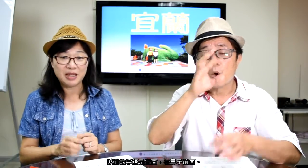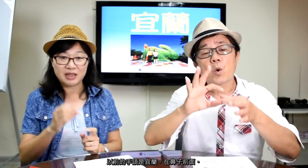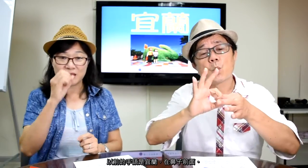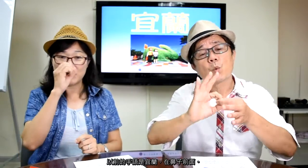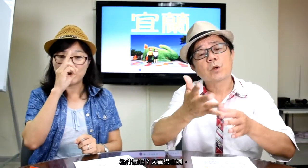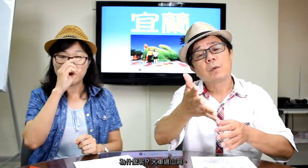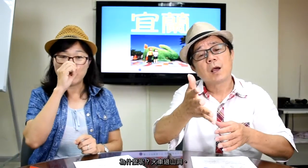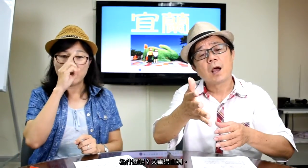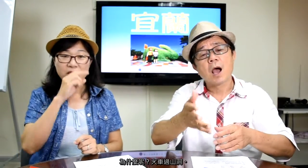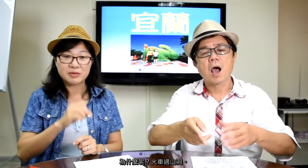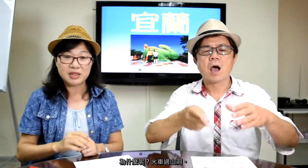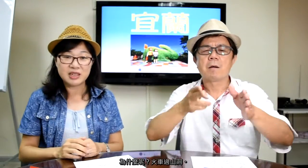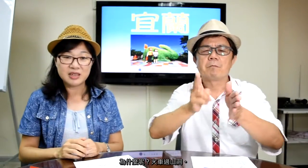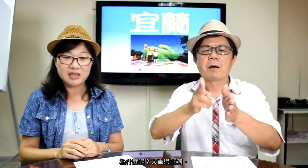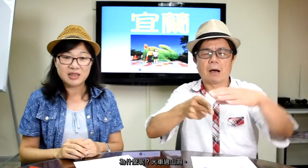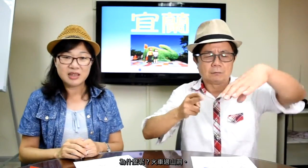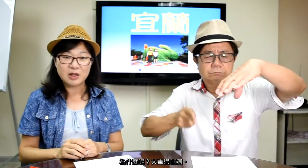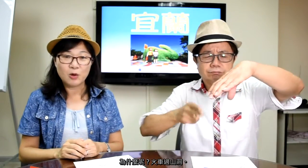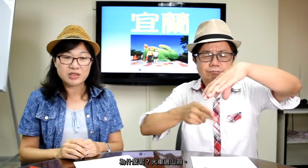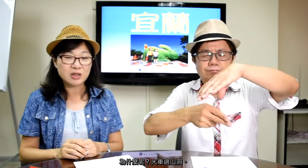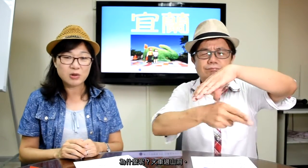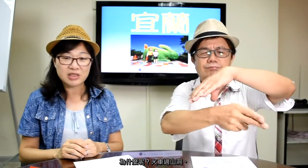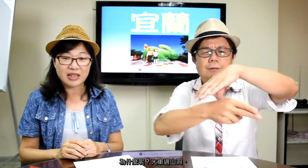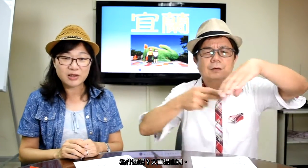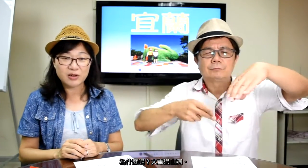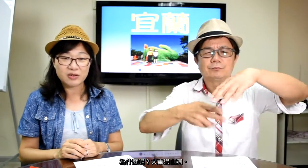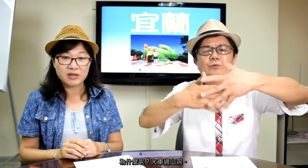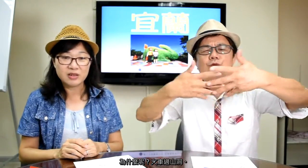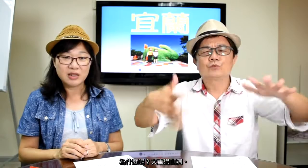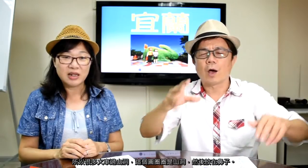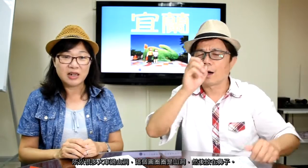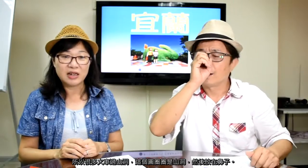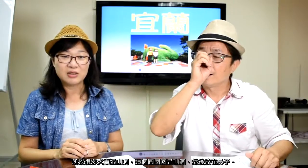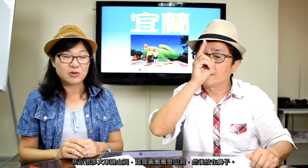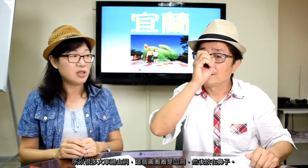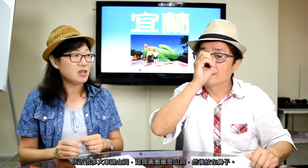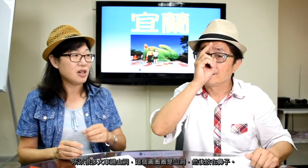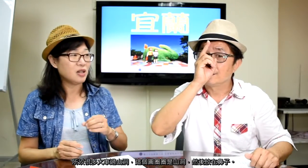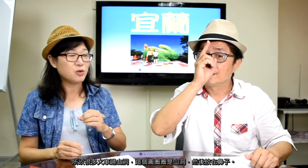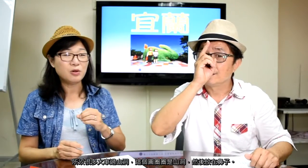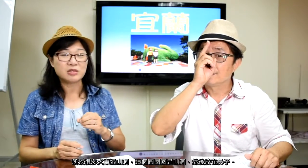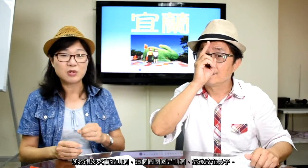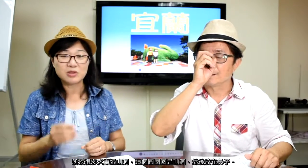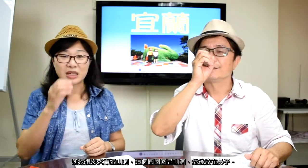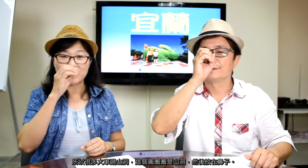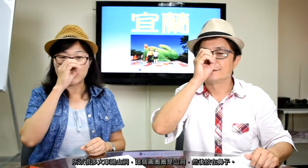面，为什么呢？火车过山洞，所以很多火车过山洞